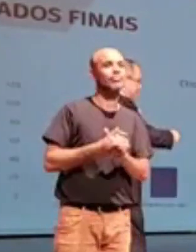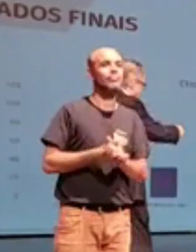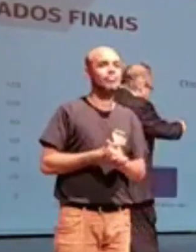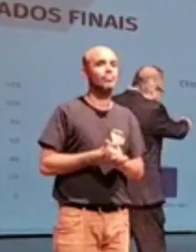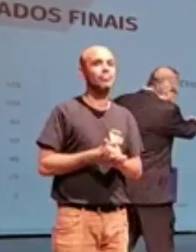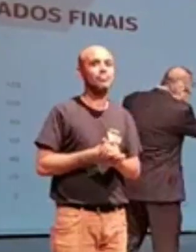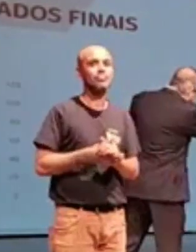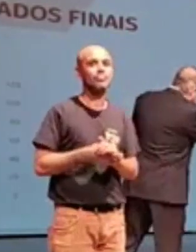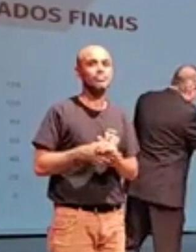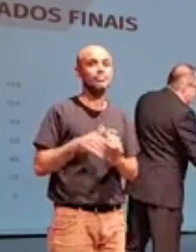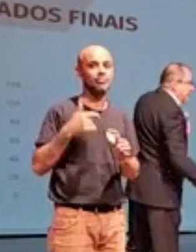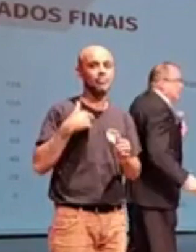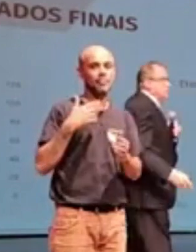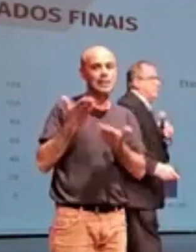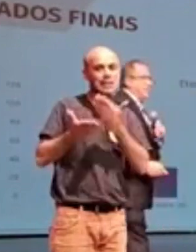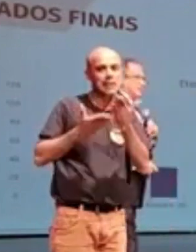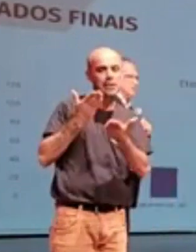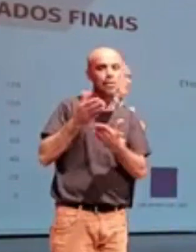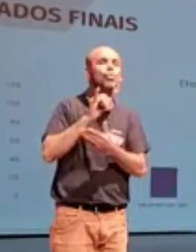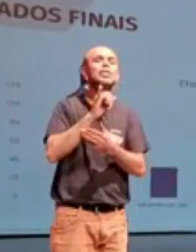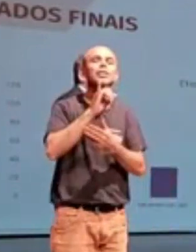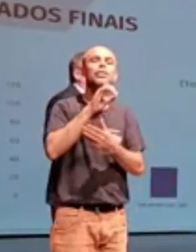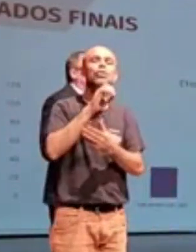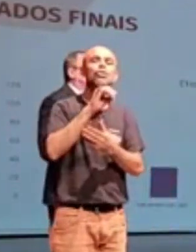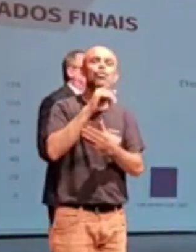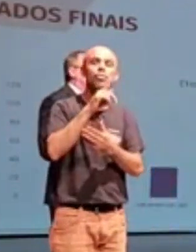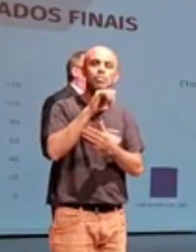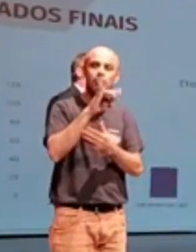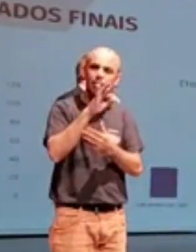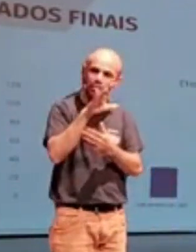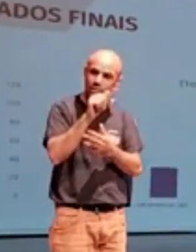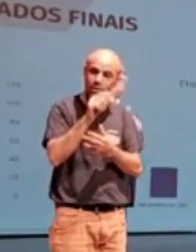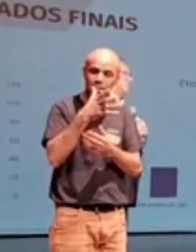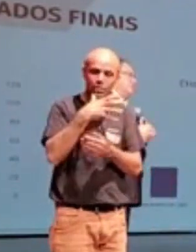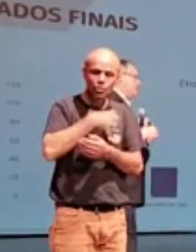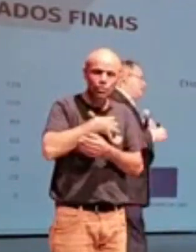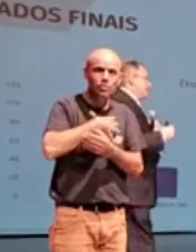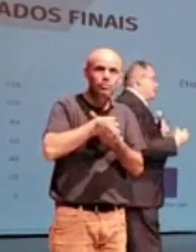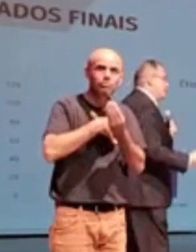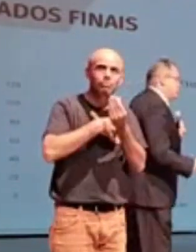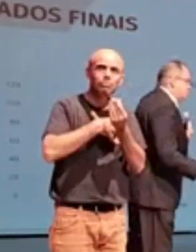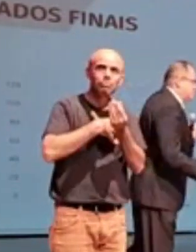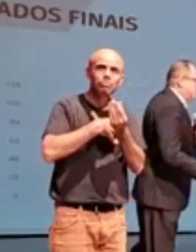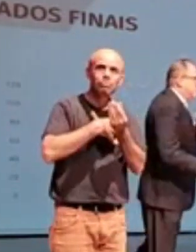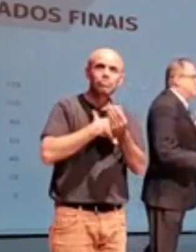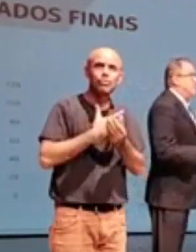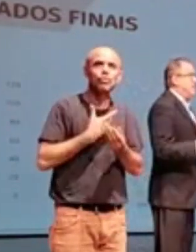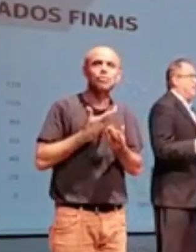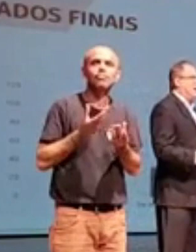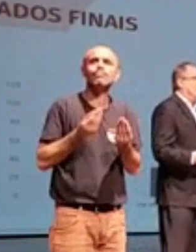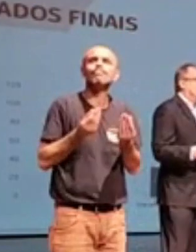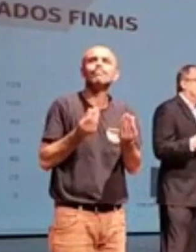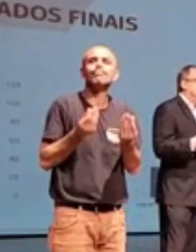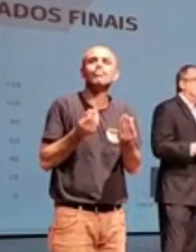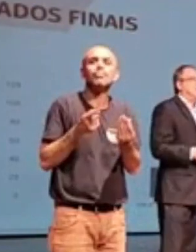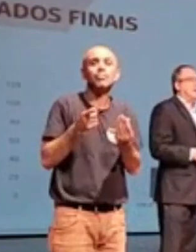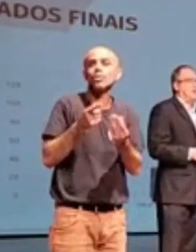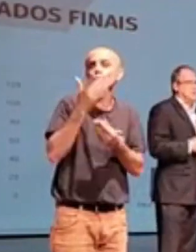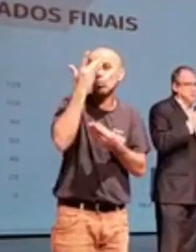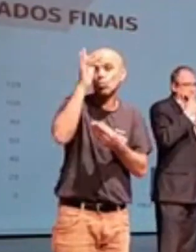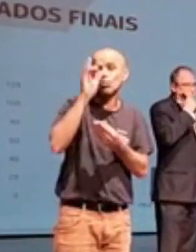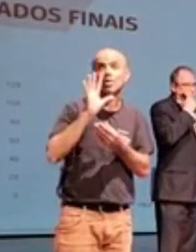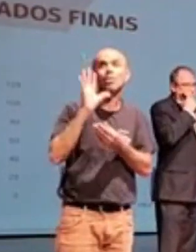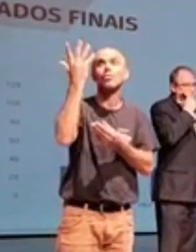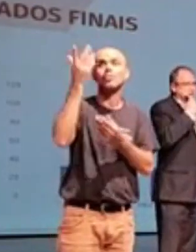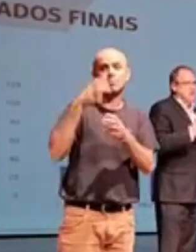a idiopática, né? O que é idiopática? Idiopática é uma forma elegante de você falar que você não sabe a